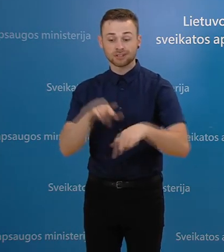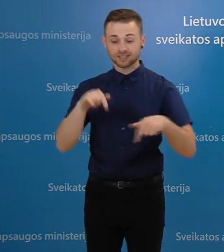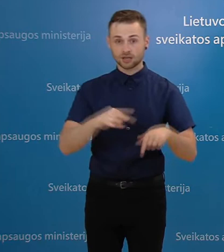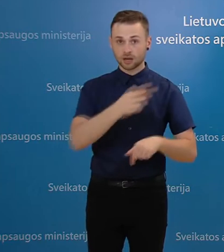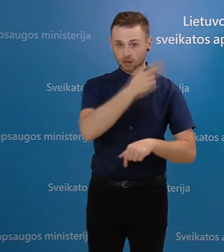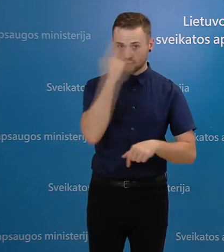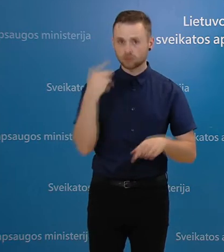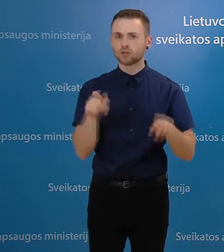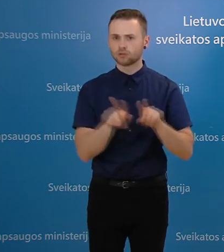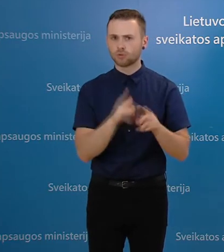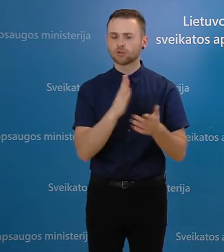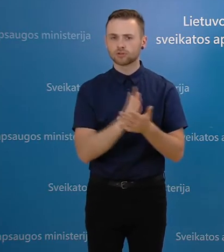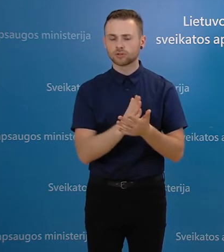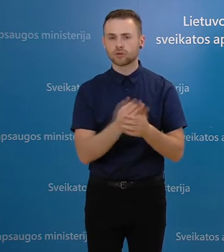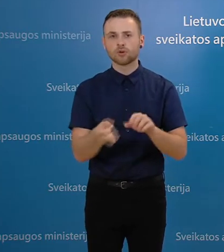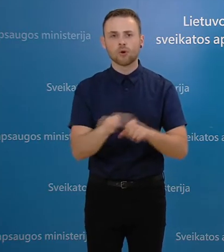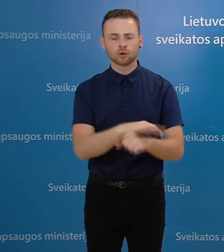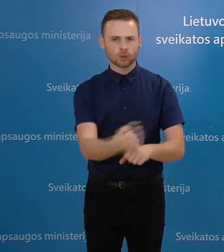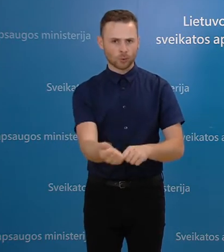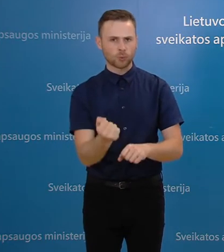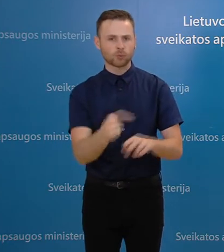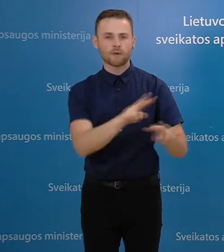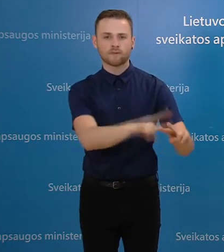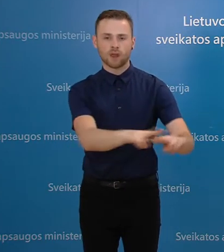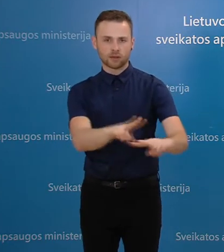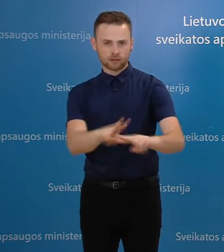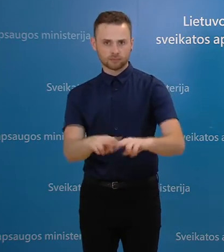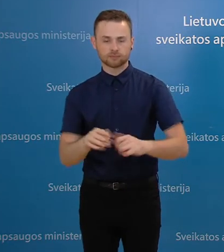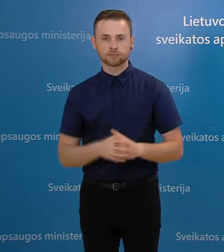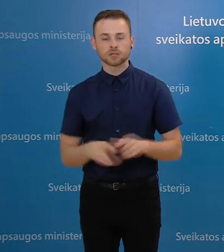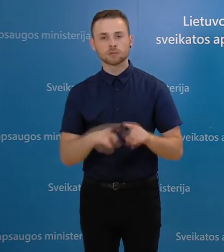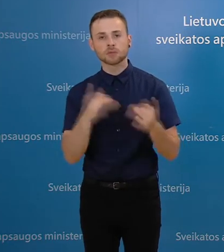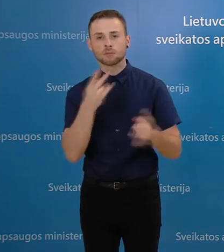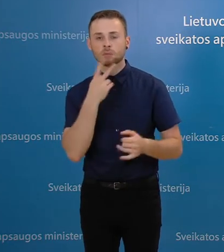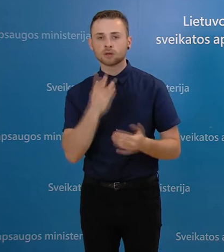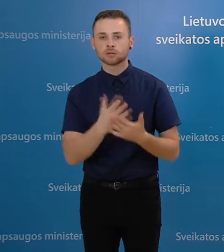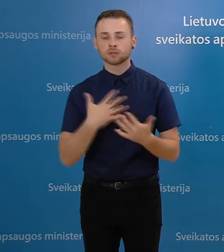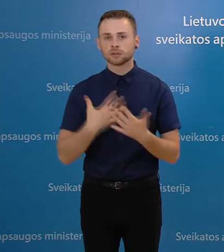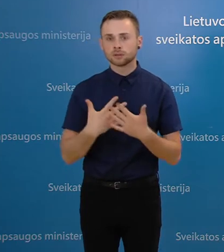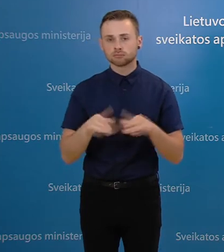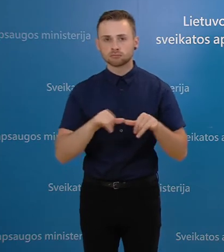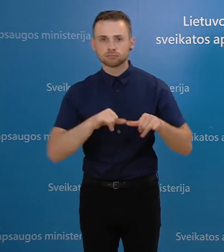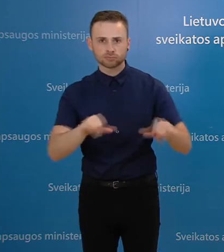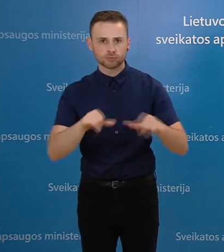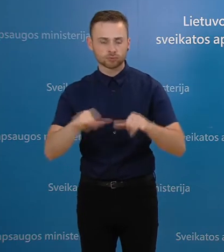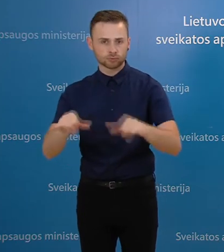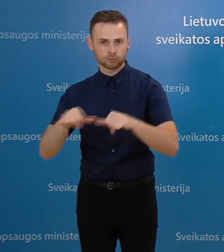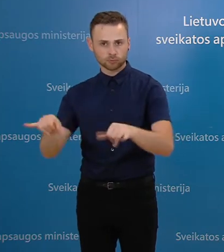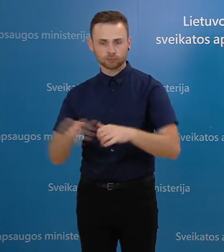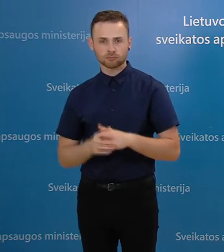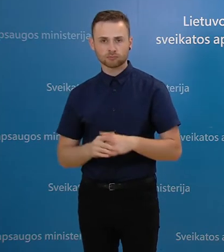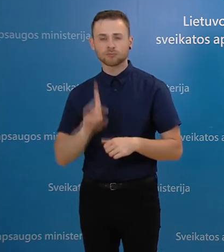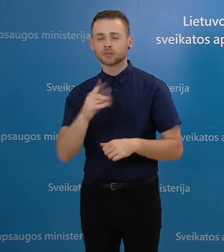tokių židinių, kur matom intensyvesnį plitimą, bet tai nerodo bendro